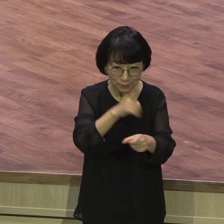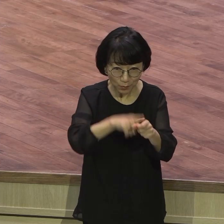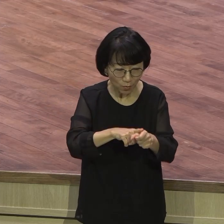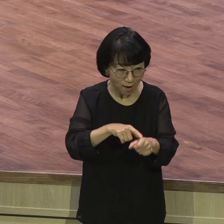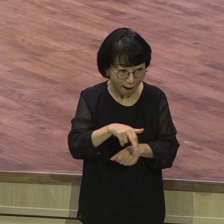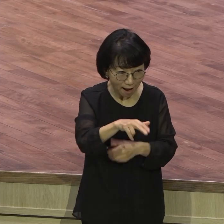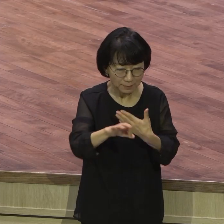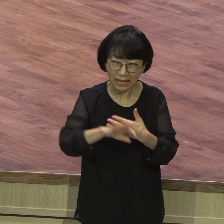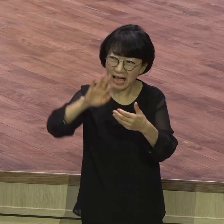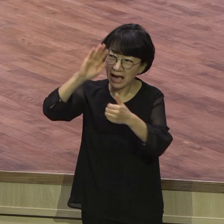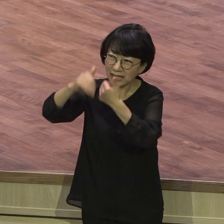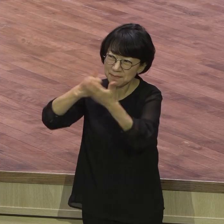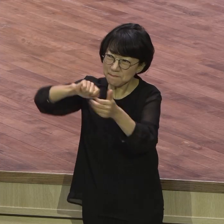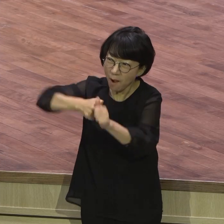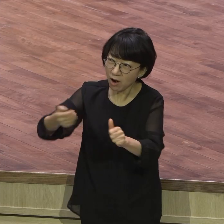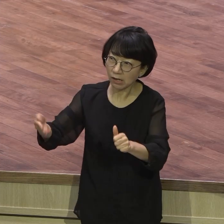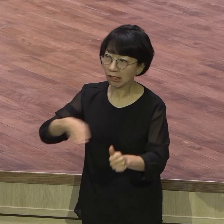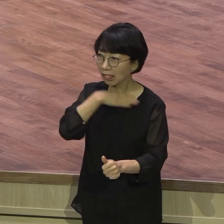적사하는 줄 아세요? 적사